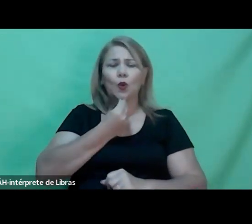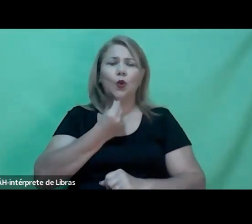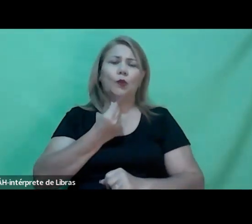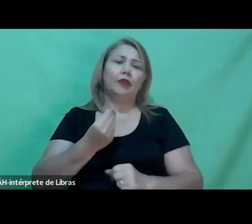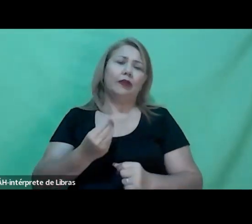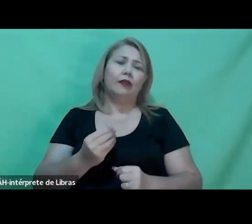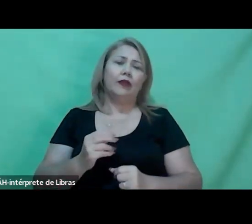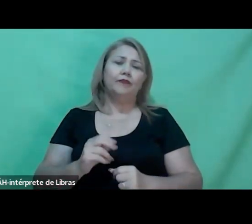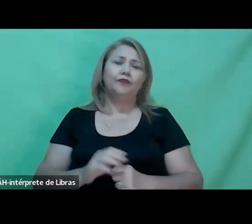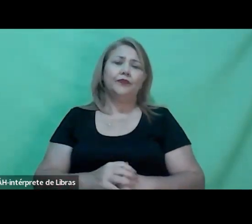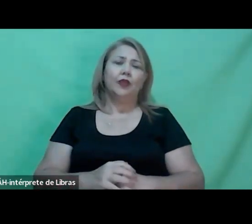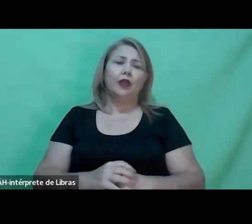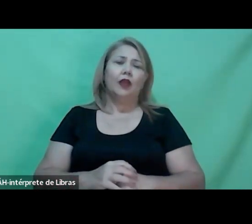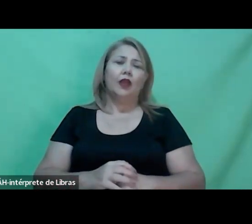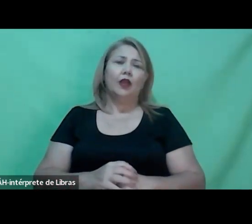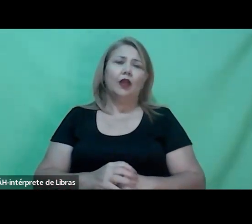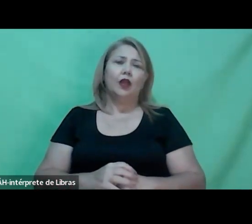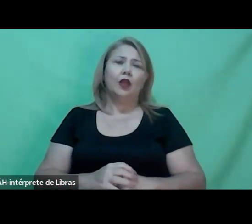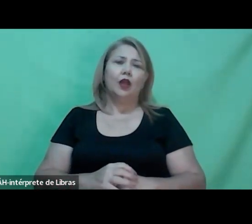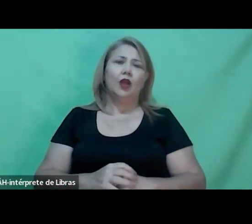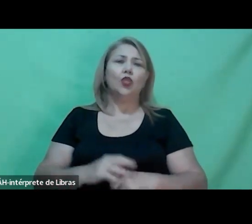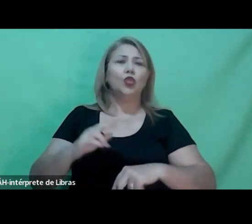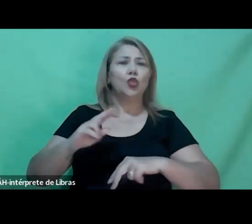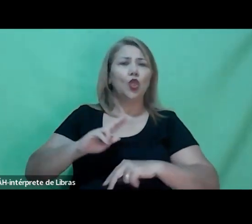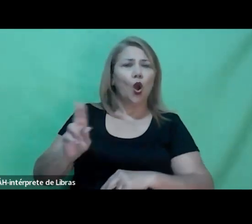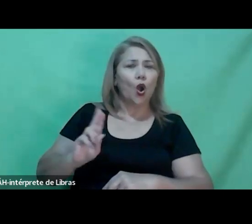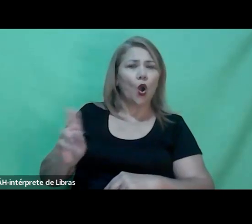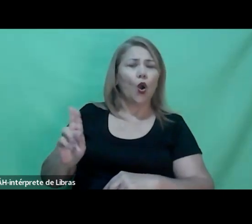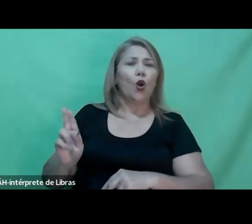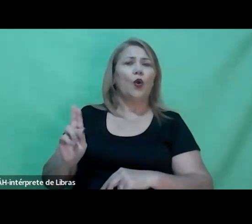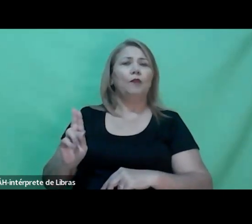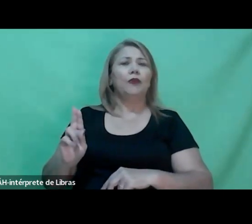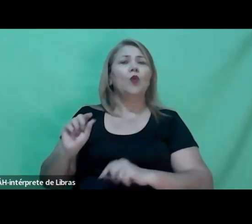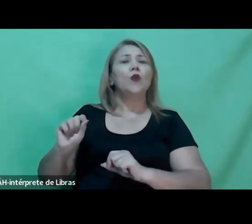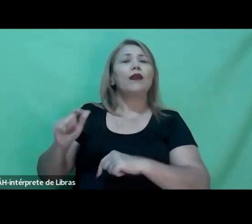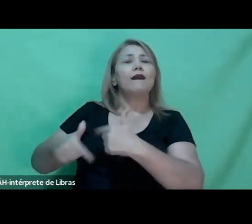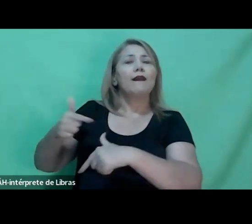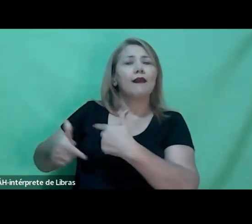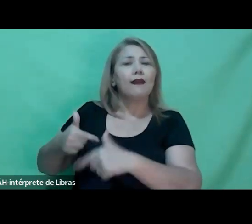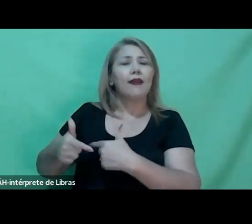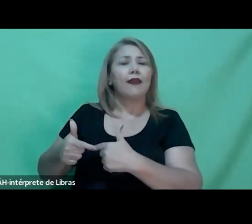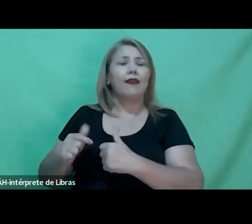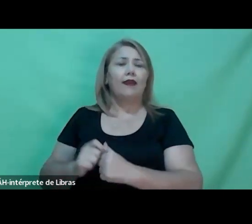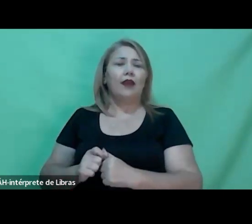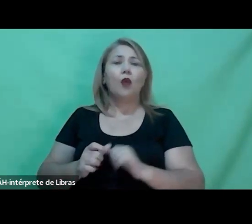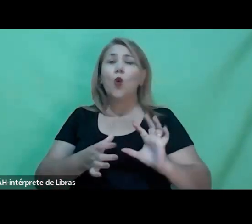género el nombre el cargo la función el